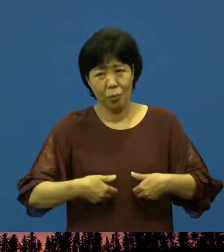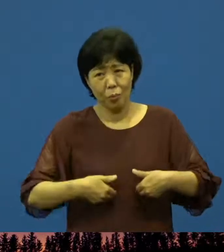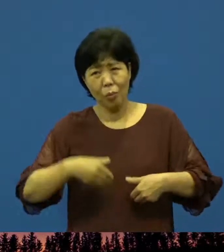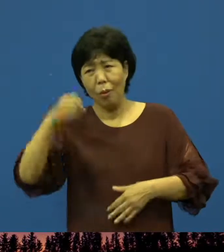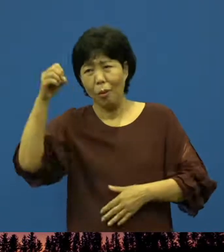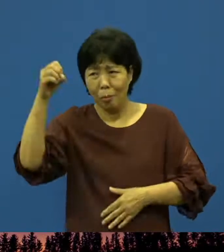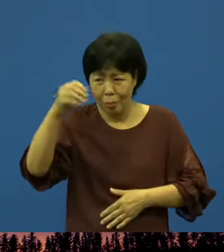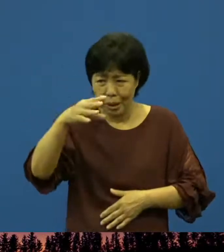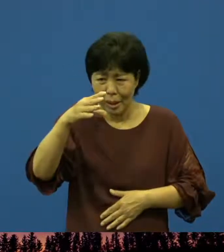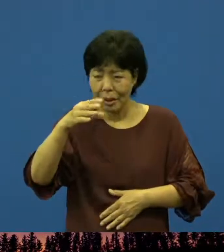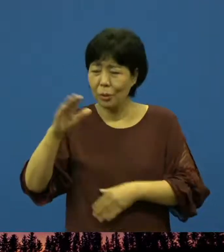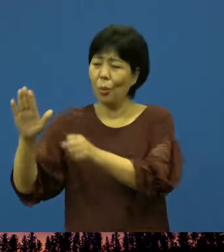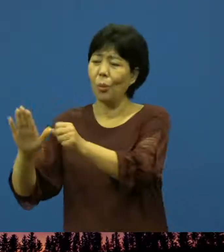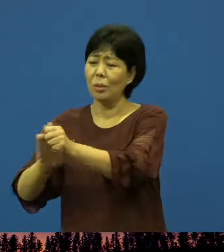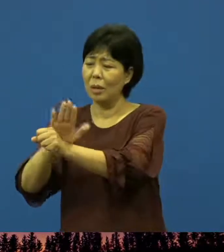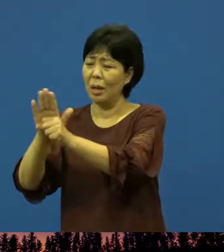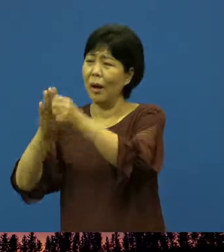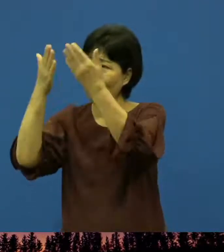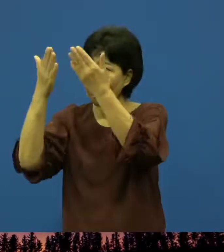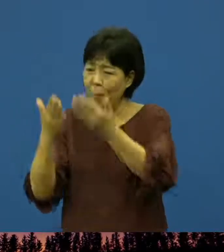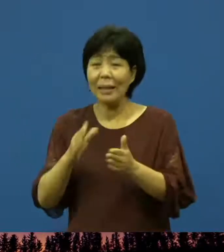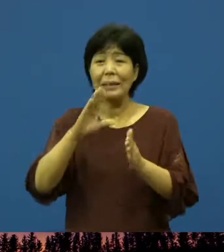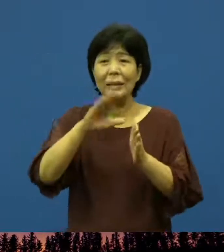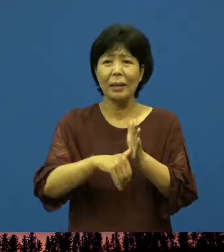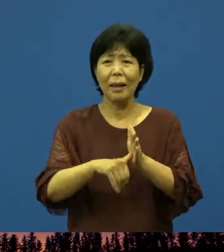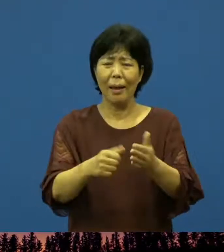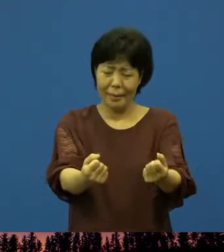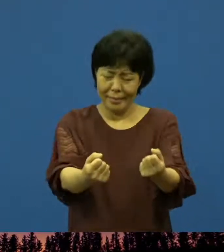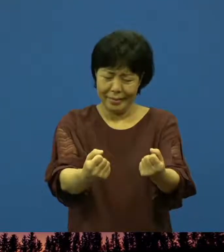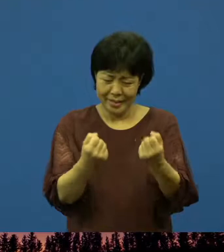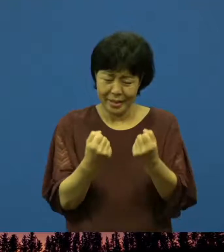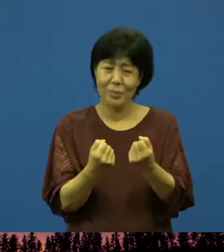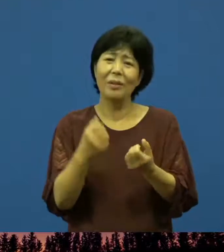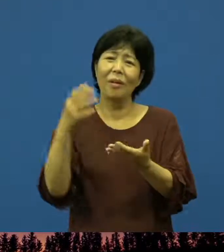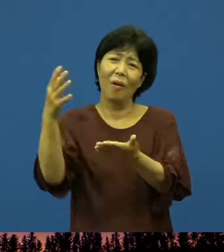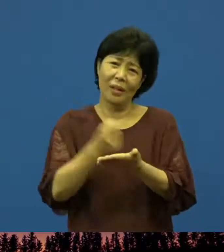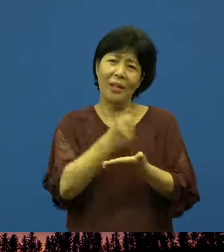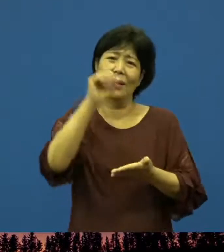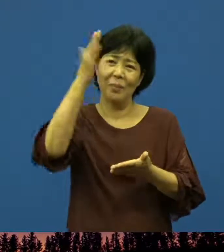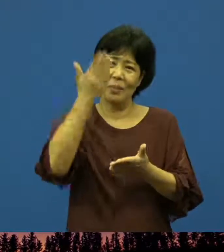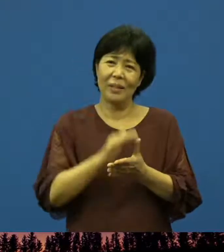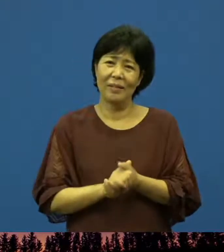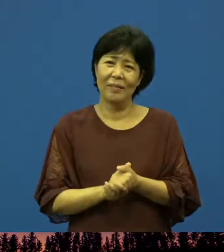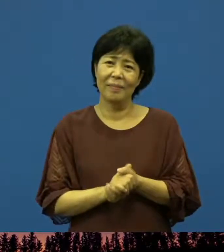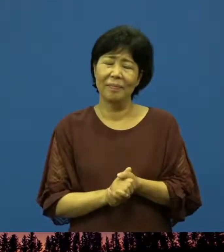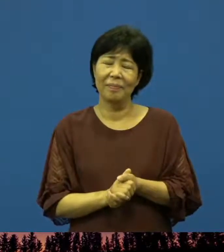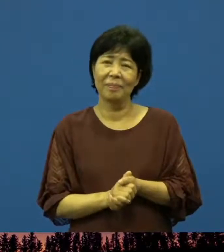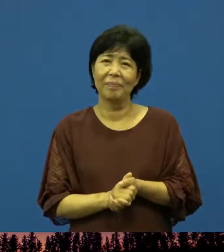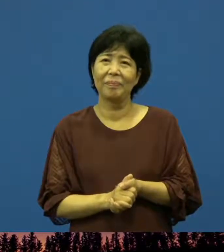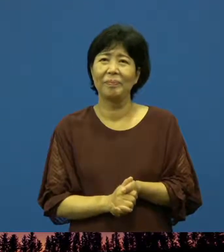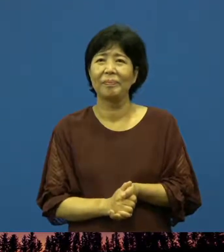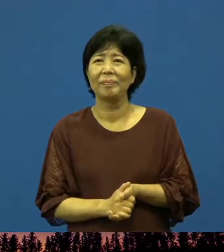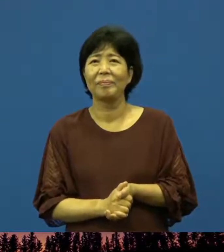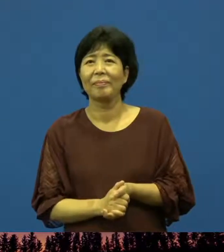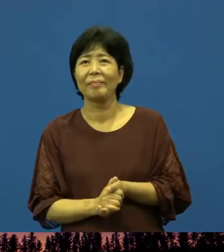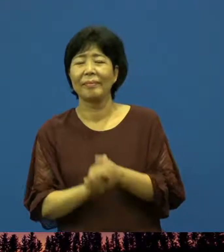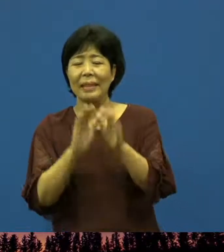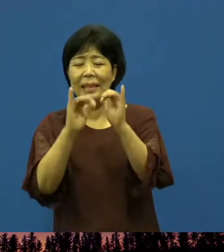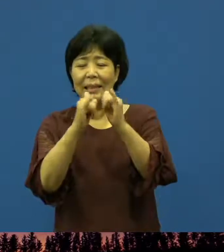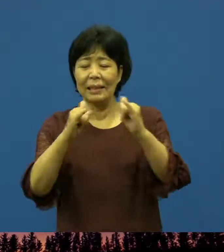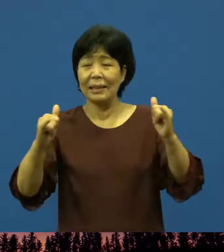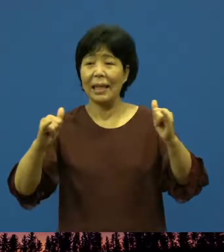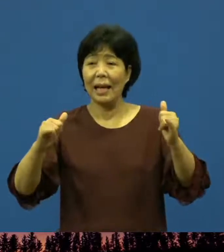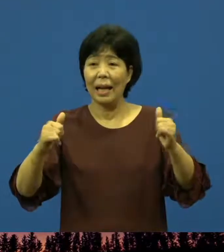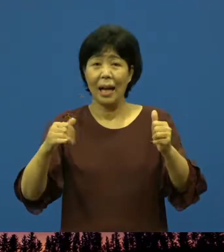힘을 얻고, 사랑을 받아야 파워가 생깁니다. 그래서 이 생명과 빛과 사랑이라는 이 단어는 인간의 절대